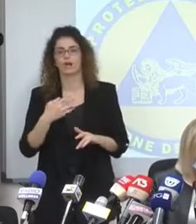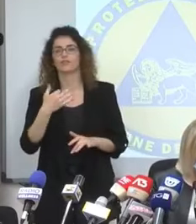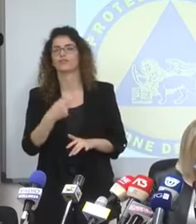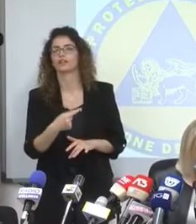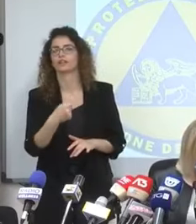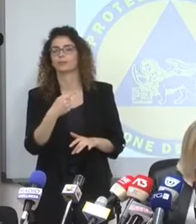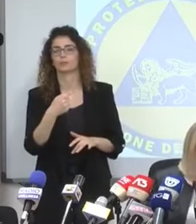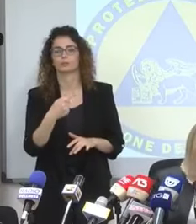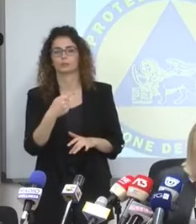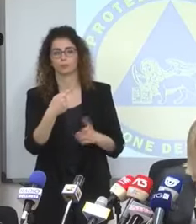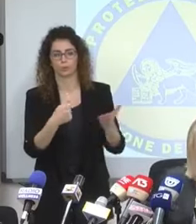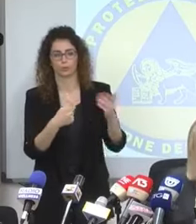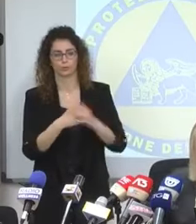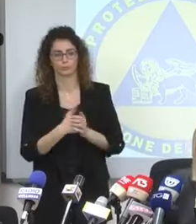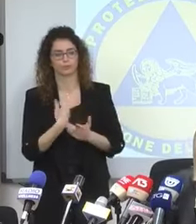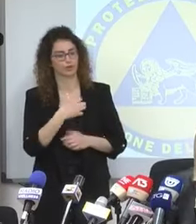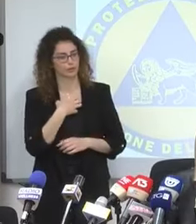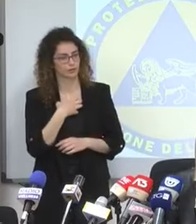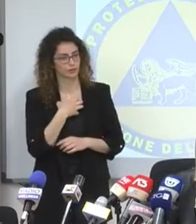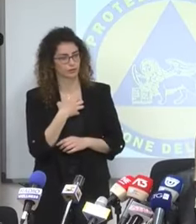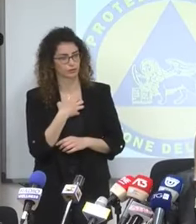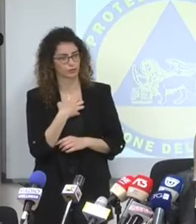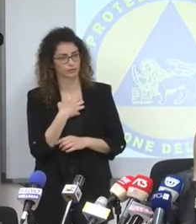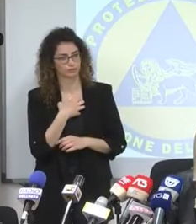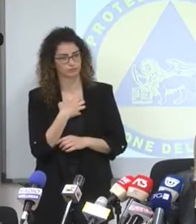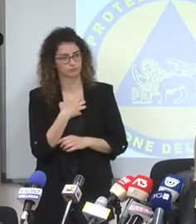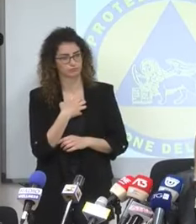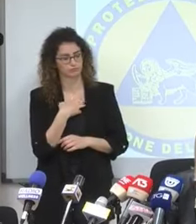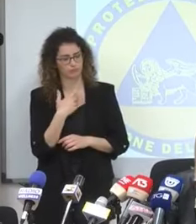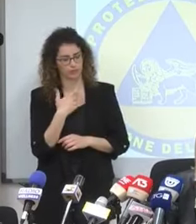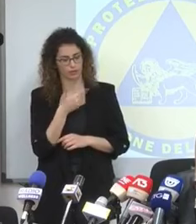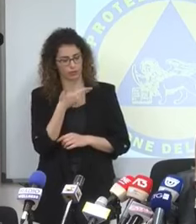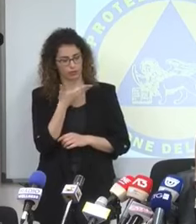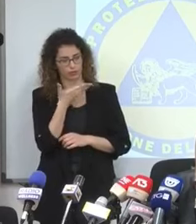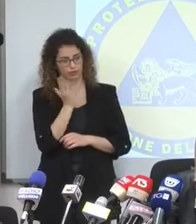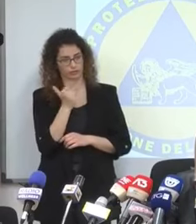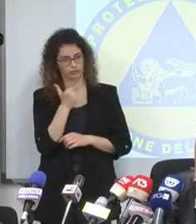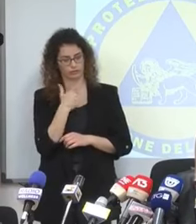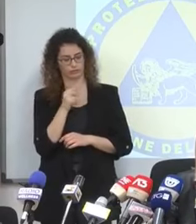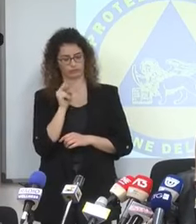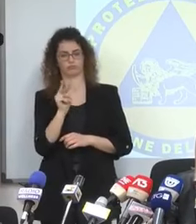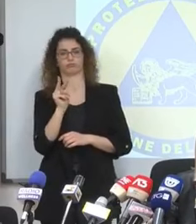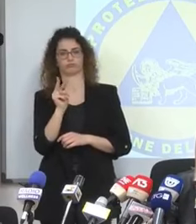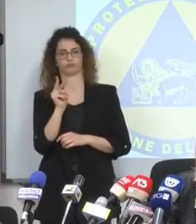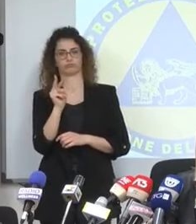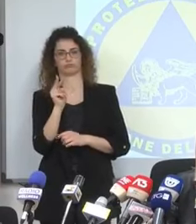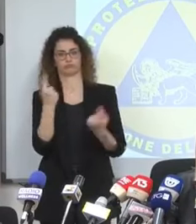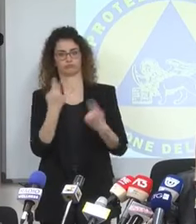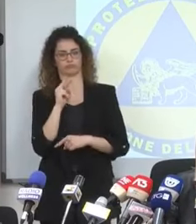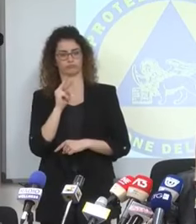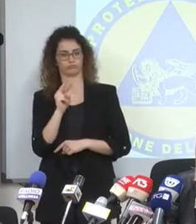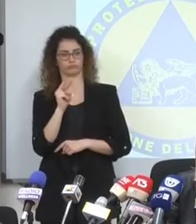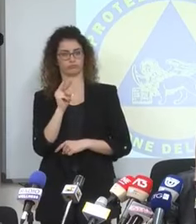Filippo Cosà, assessore. Francamente io mi sono stupito di una circostanza, cioè che